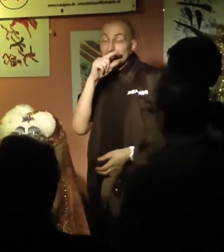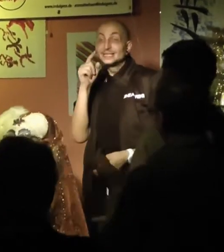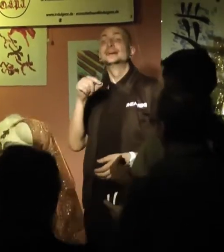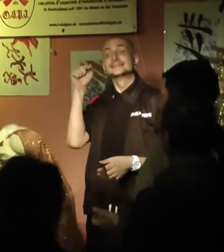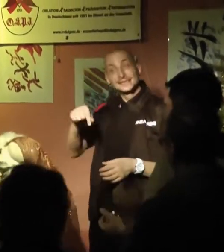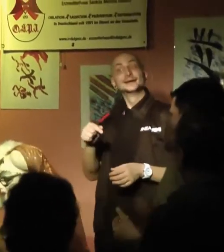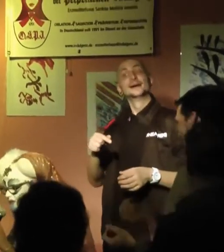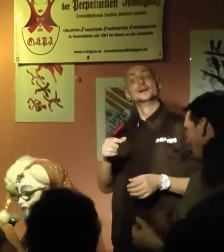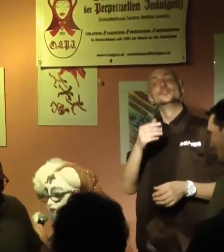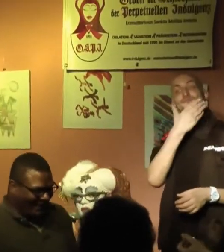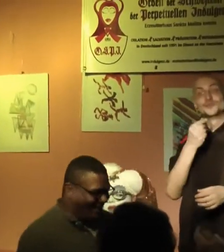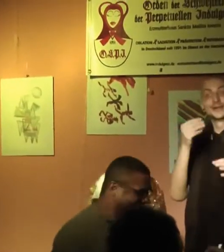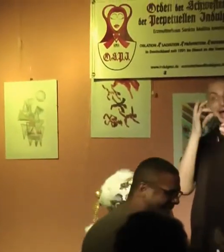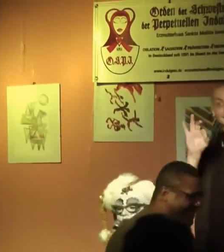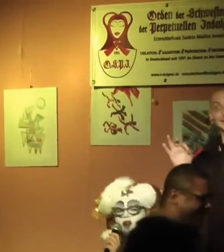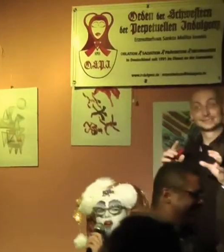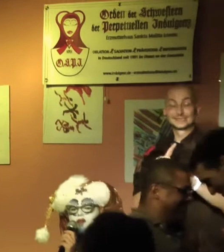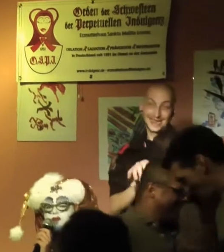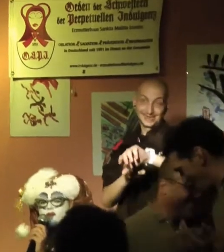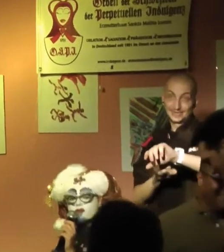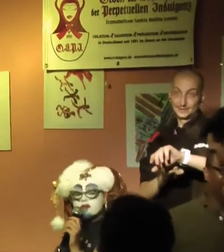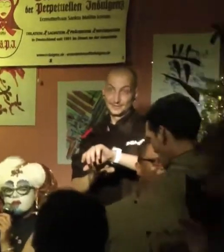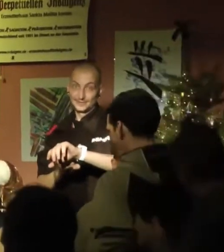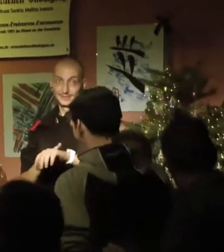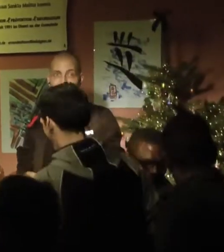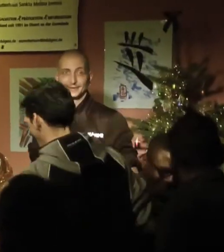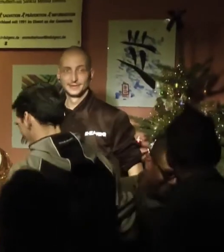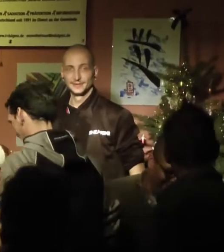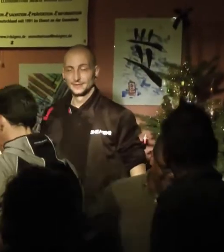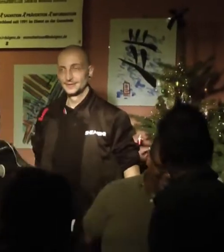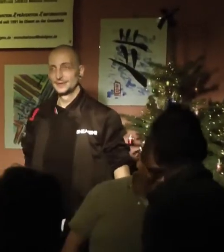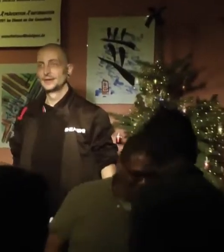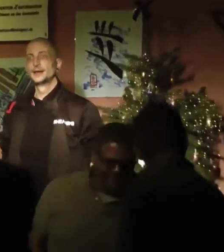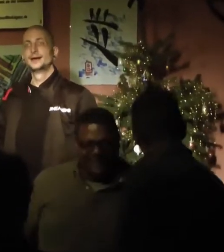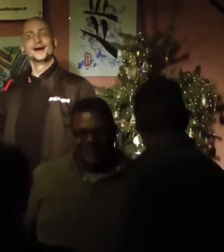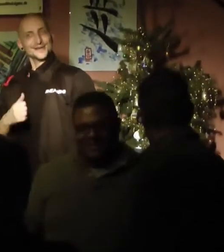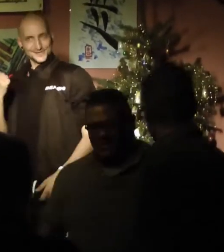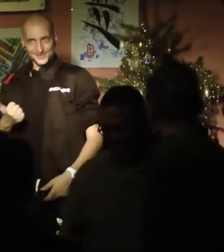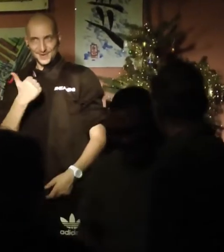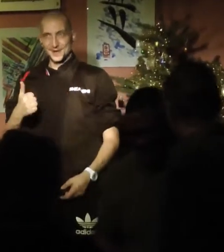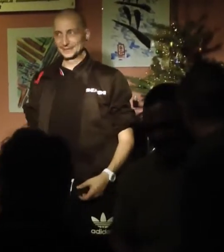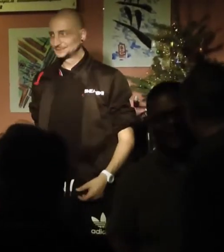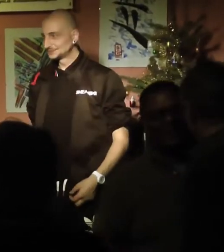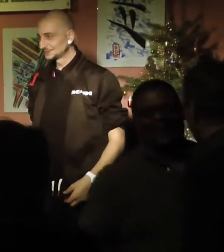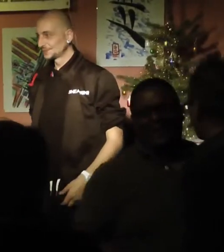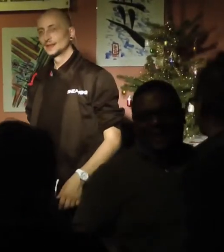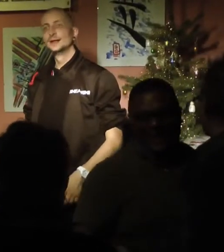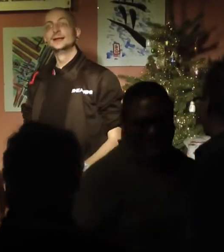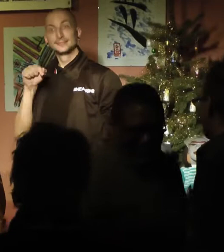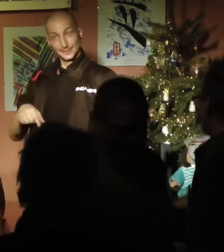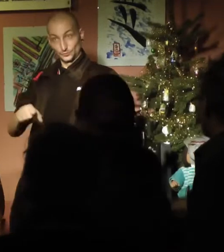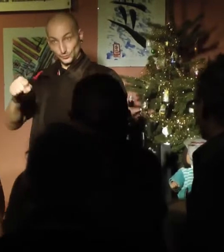Adventszeit. So. Wunderbar. wunderbar. Kommt da nicht bei, nimm dir eine